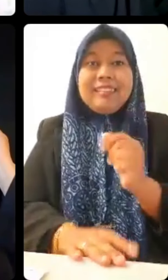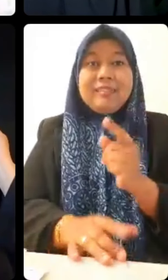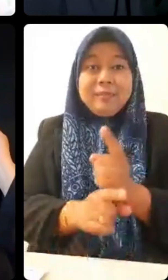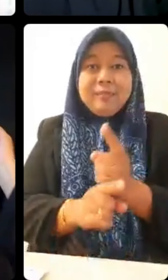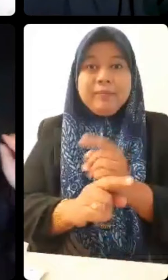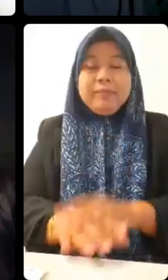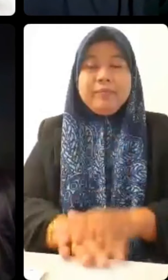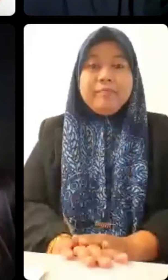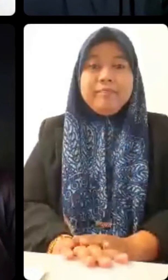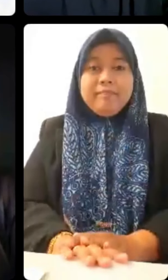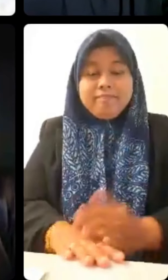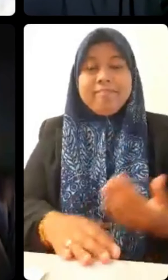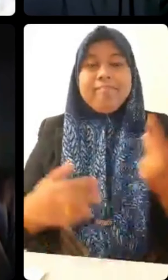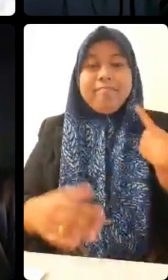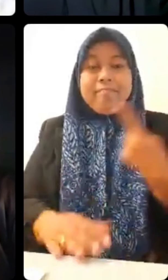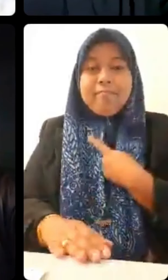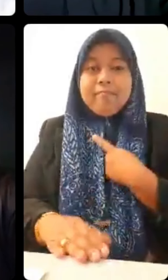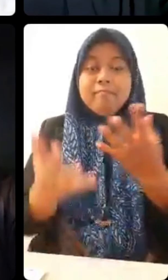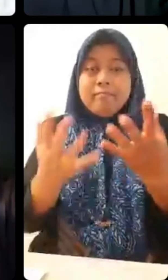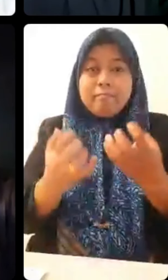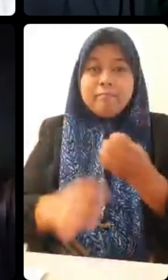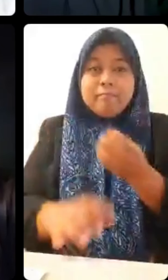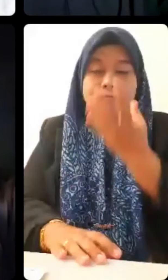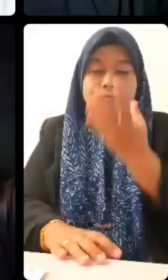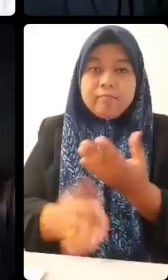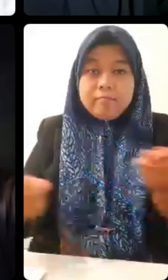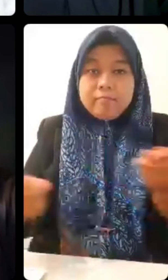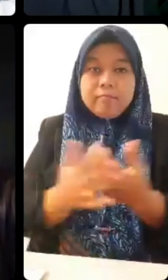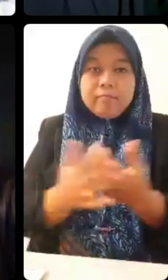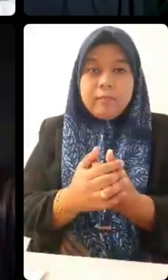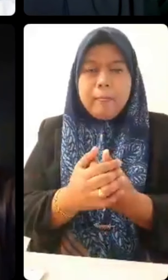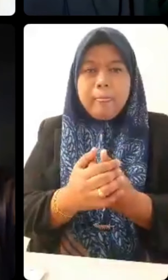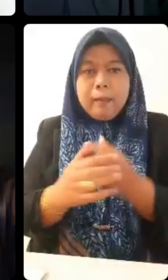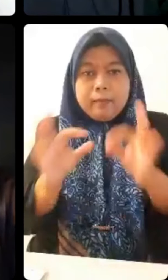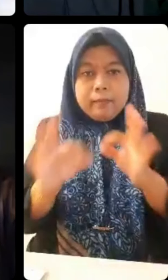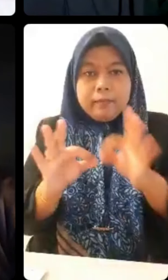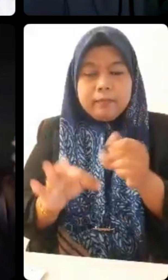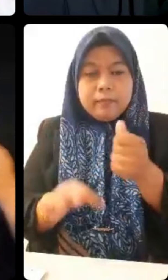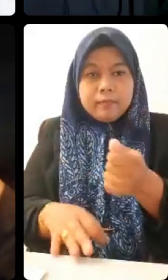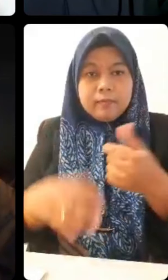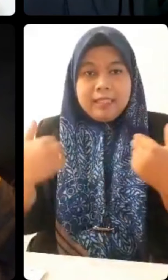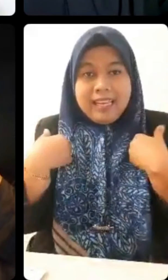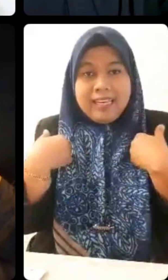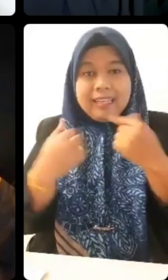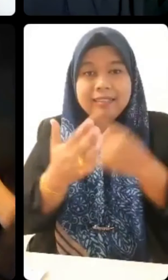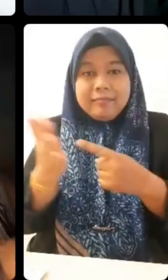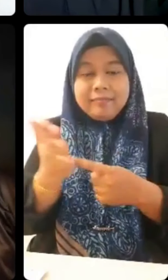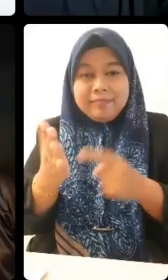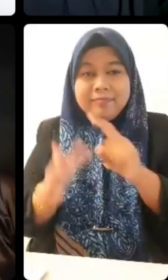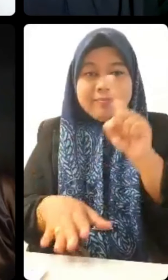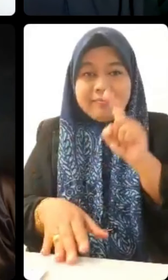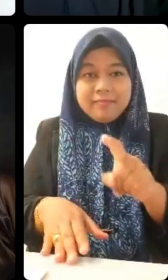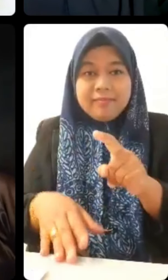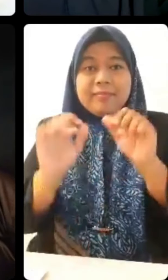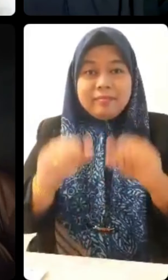kepada kita punya penonton, jika anda mempunyai soalan, jangan segan, cuba boleh